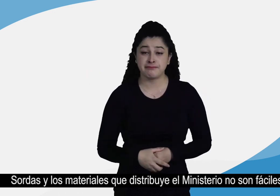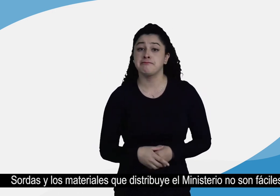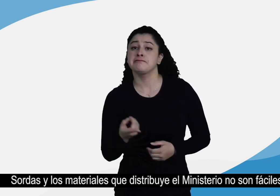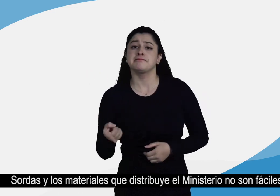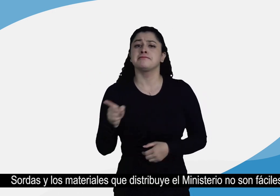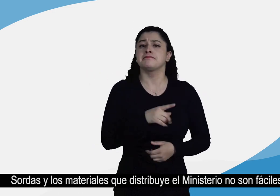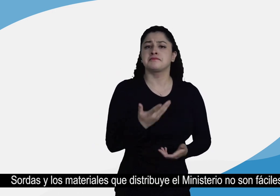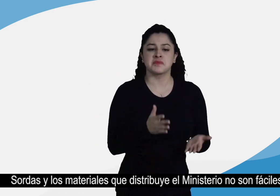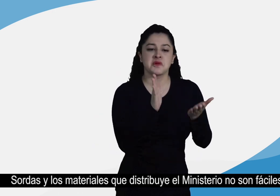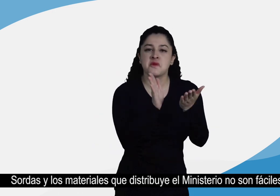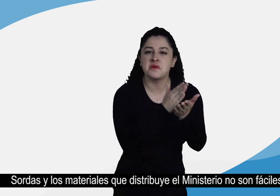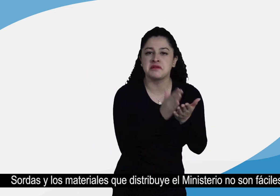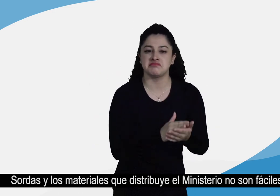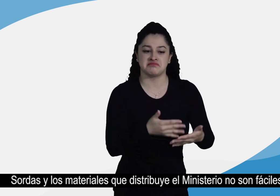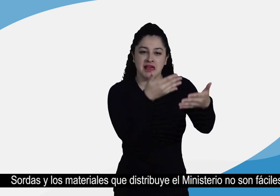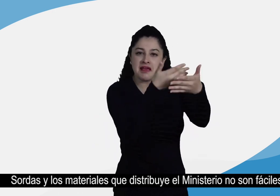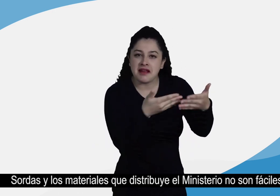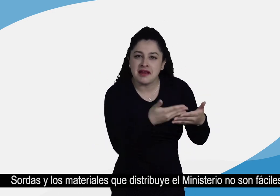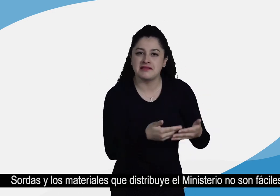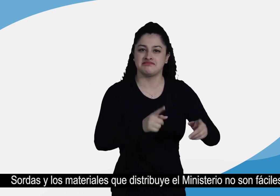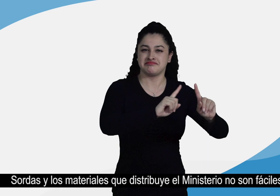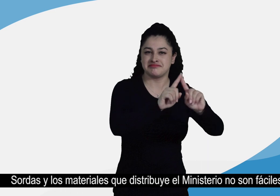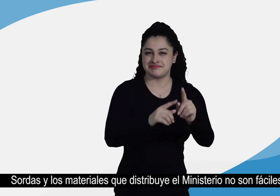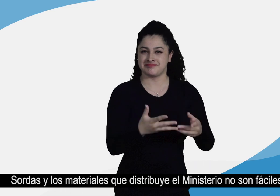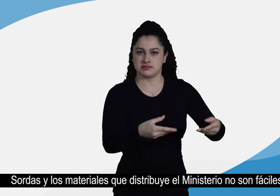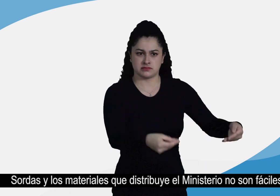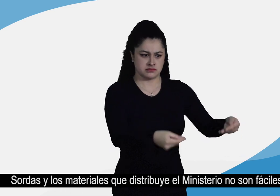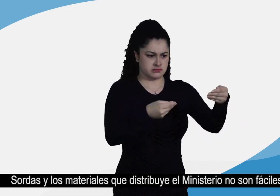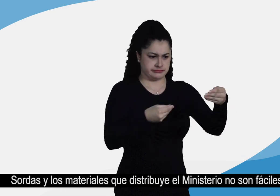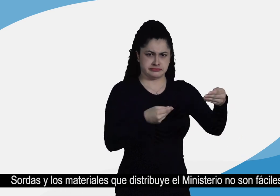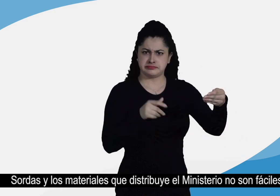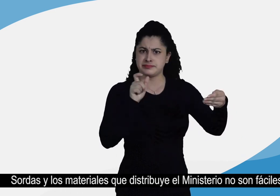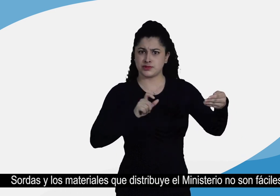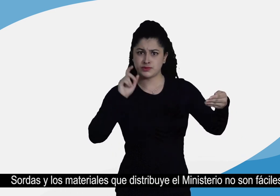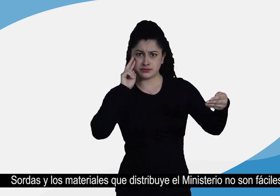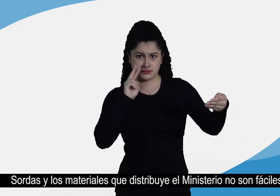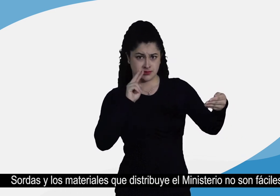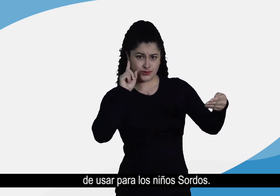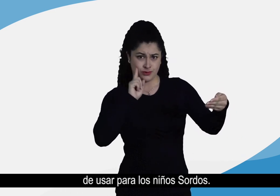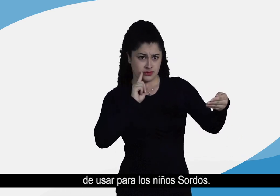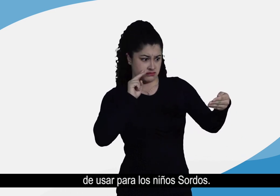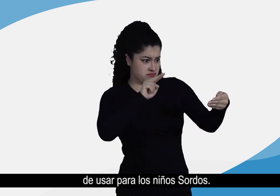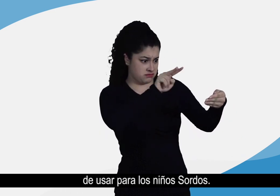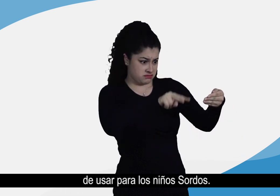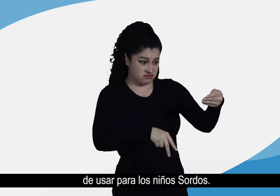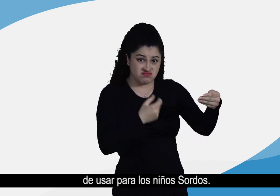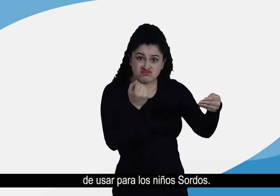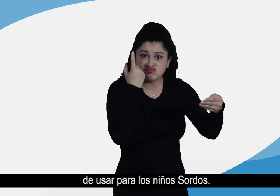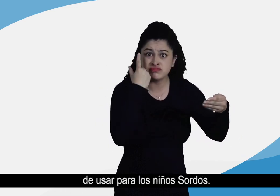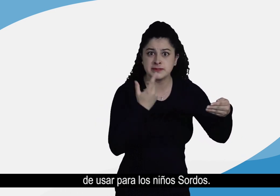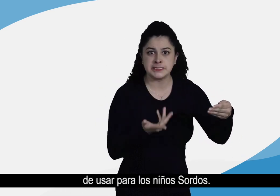Y los materiales que distribuye el Ministerio No son fáciles de usar para los niños sordos